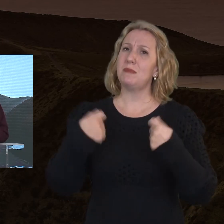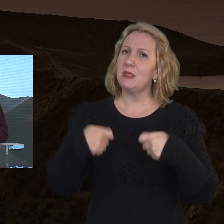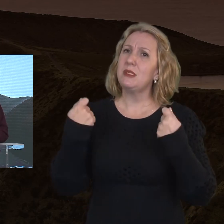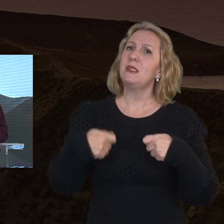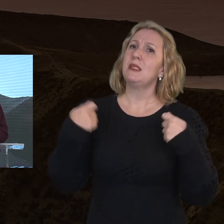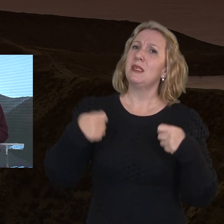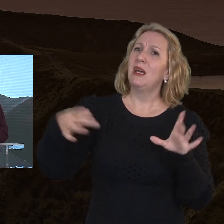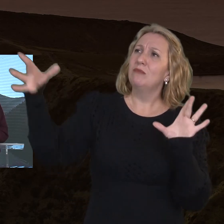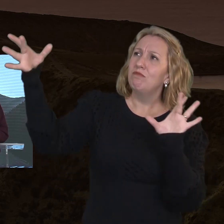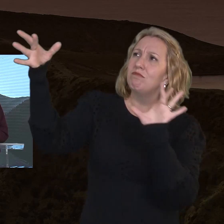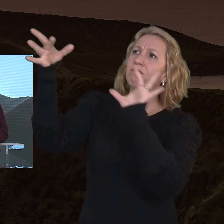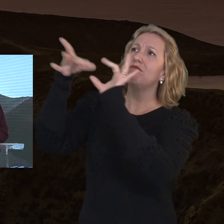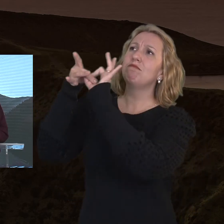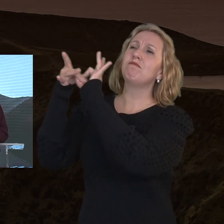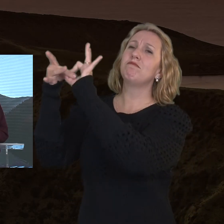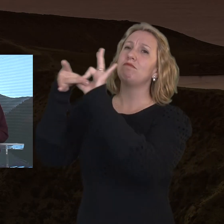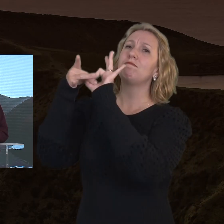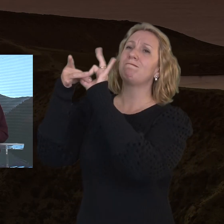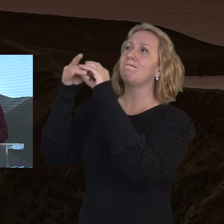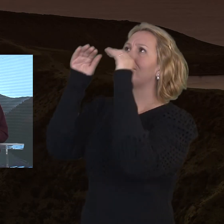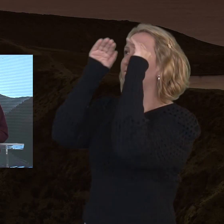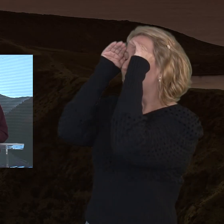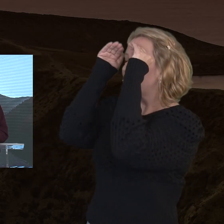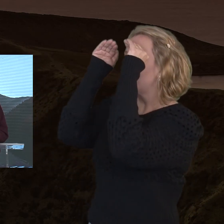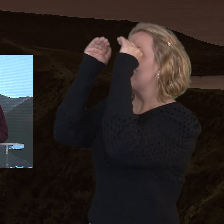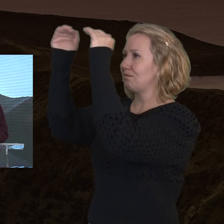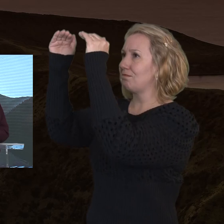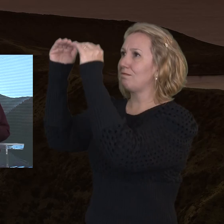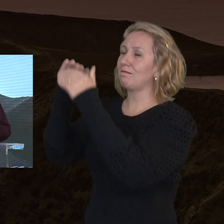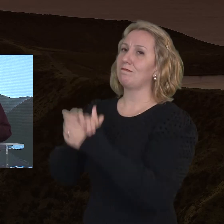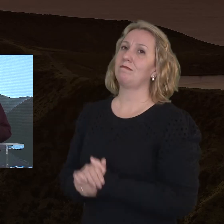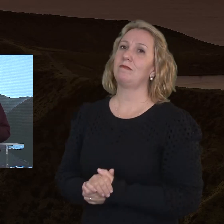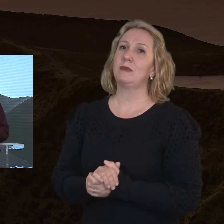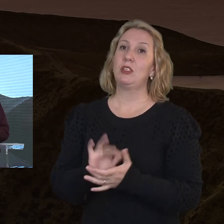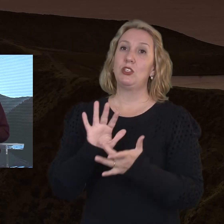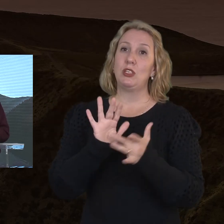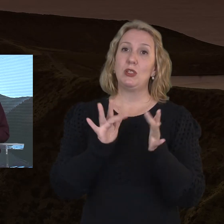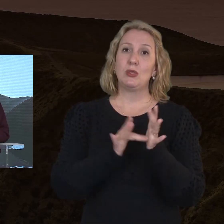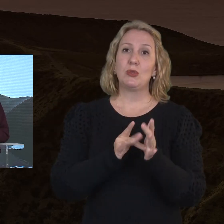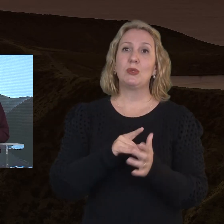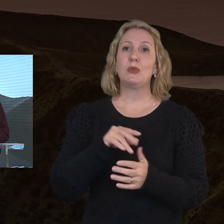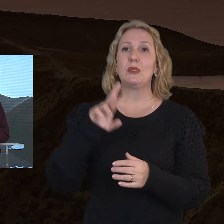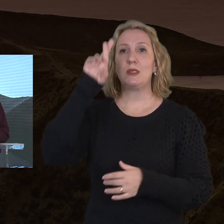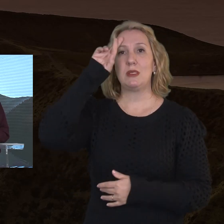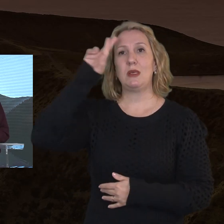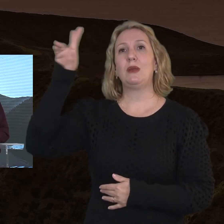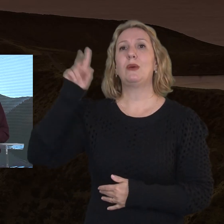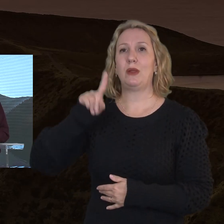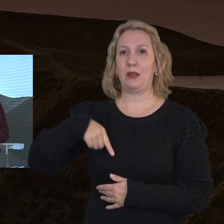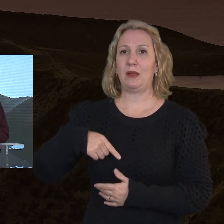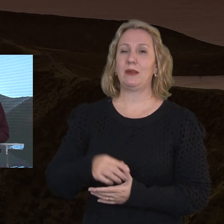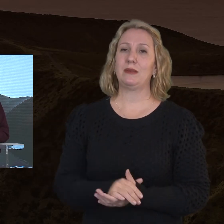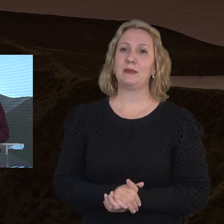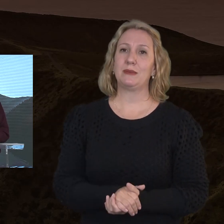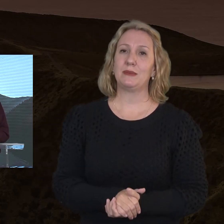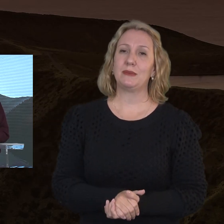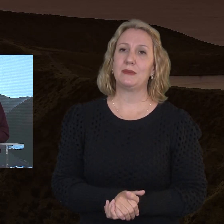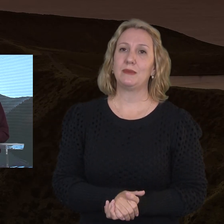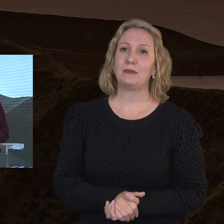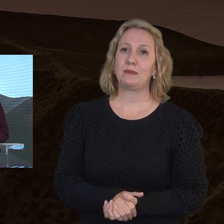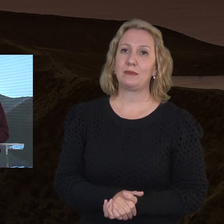com ele sem encabeçadas com ele amém jesus é o senhor então conclua a palavra esta noite e